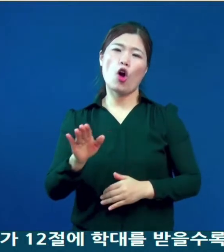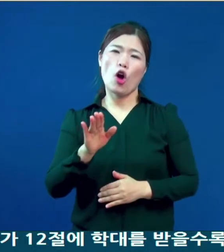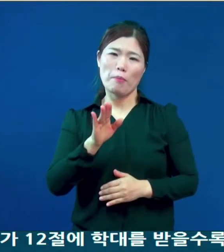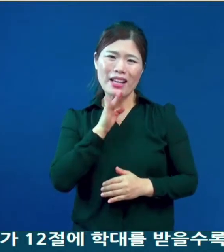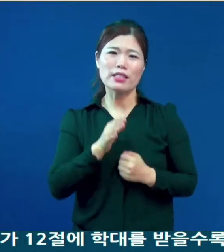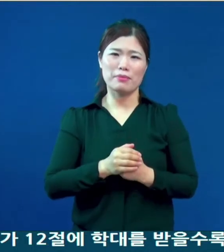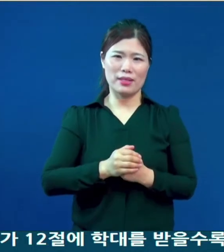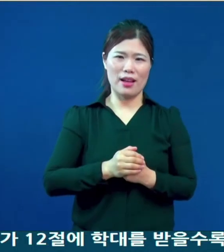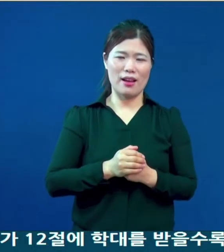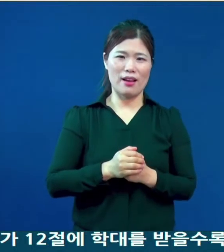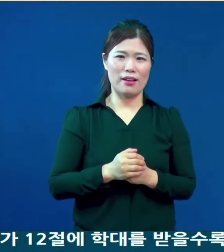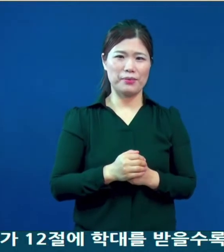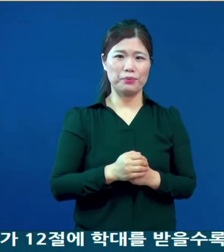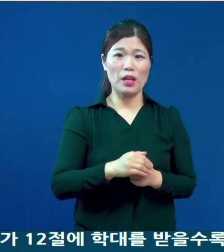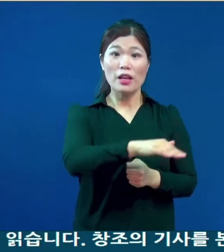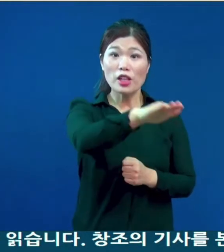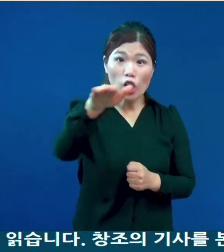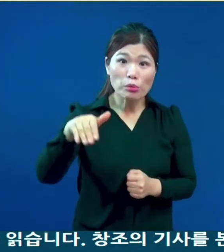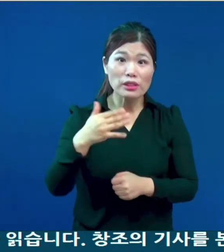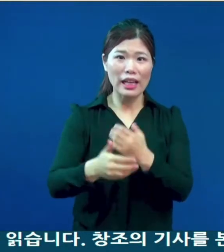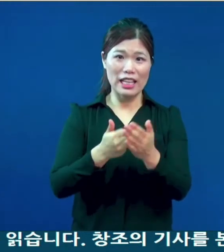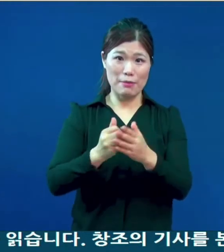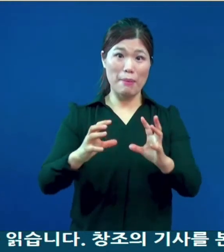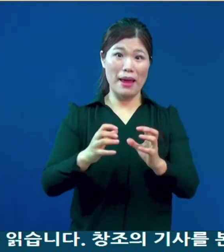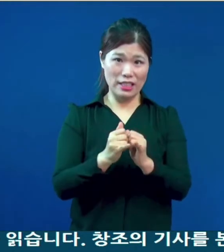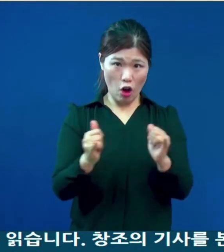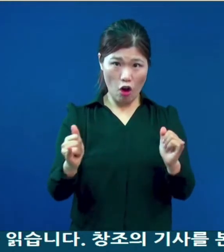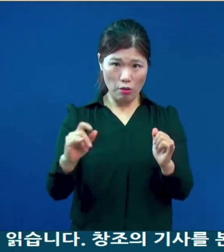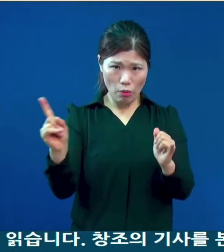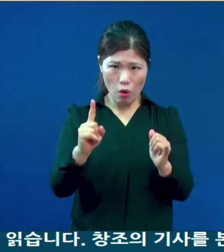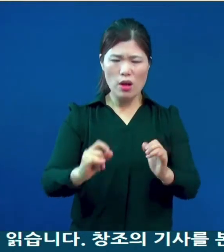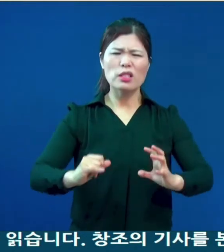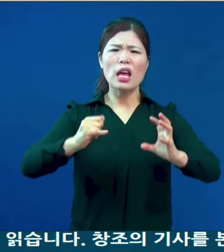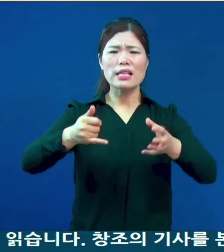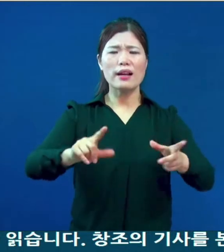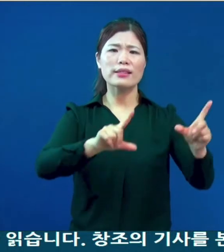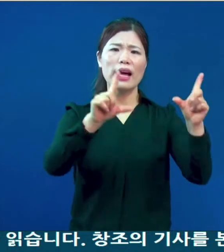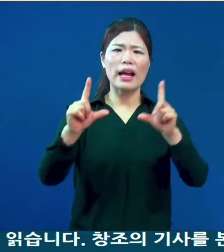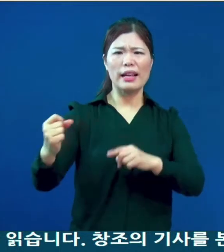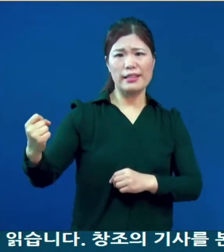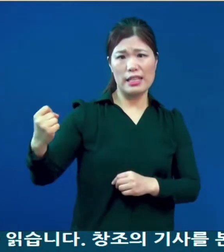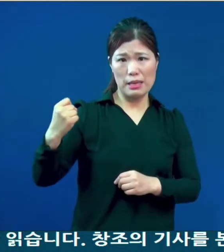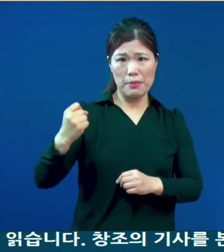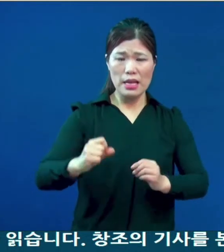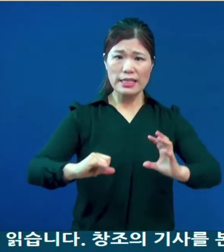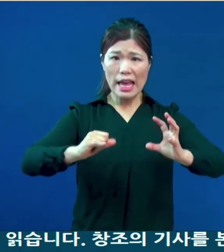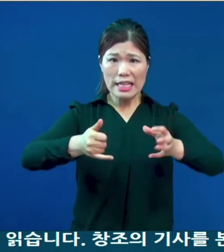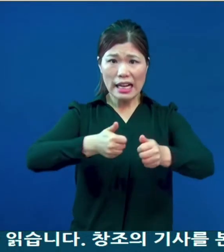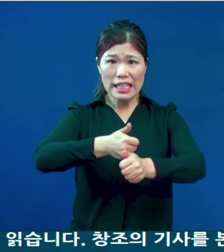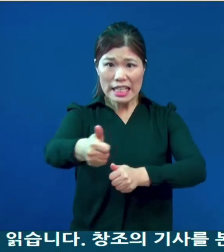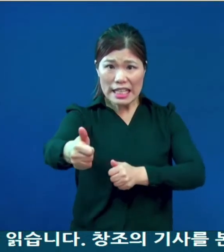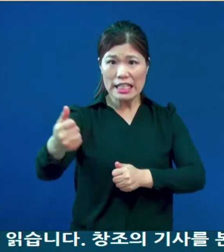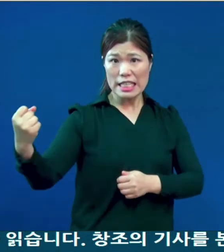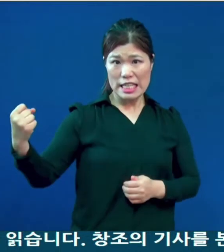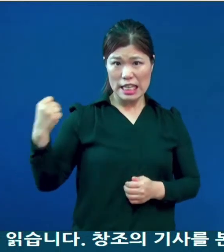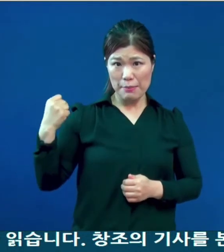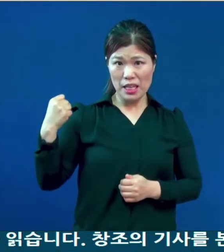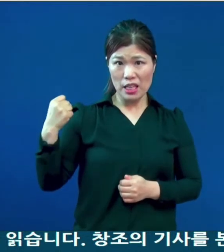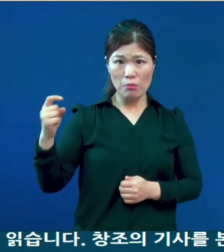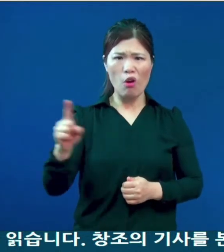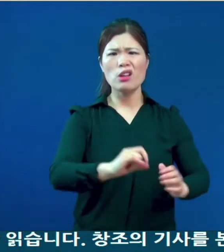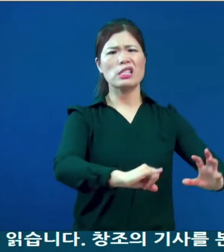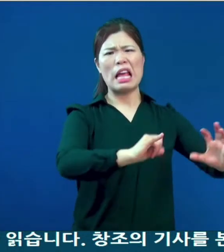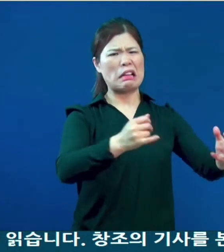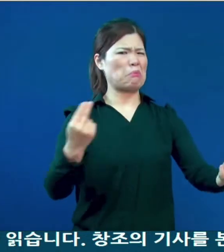감사하시길 바랍니다. 여러분, 하나님의 백성은 세상을 살아가는 힘, 세상을 이겨내는 힘이 세상과는